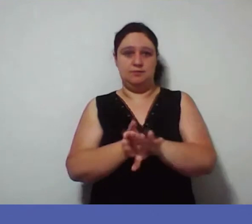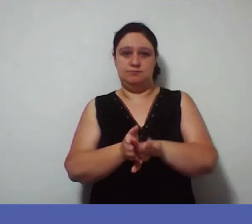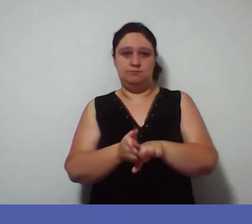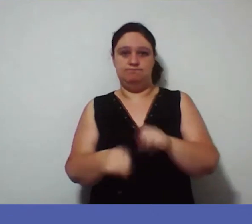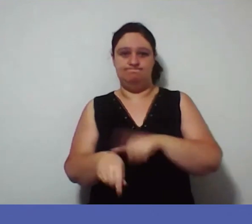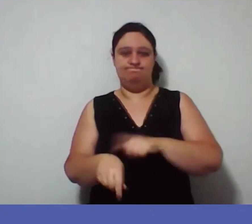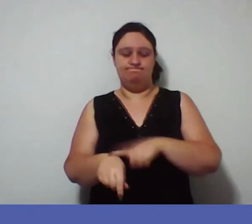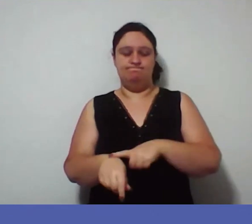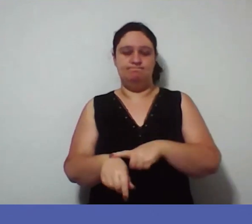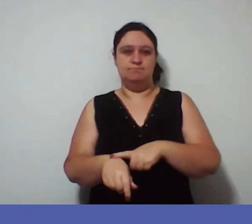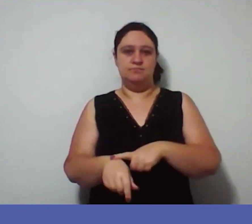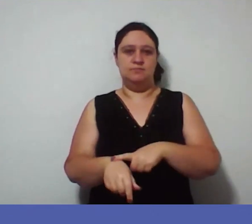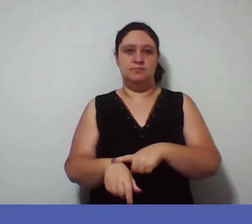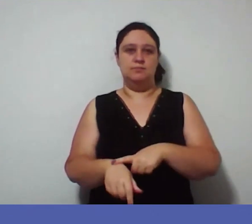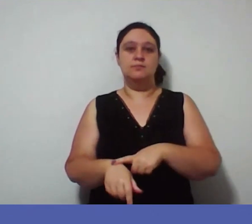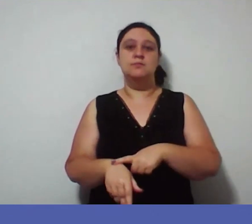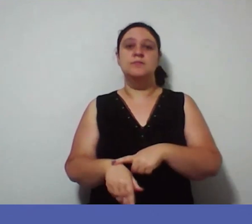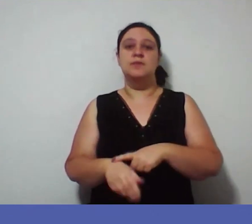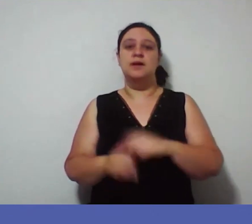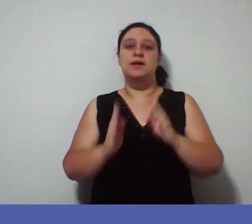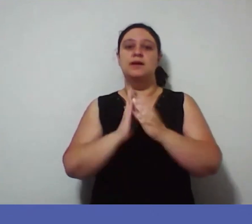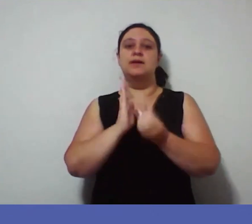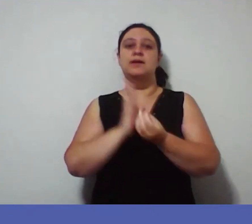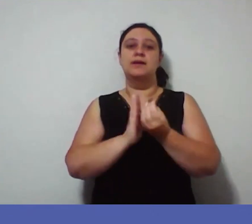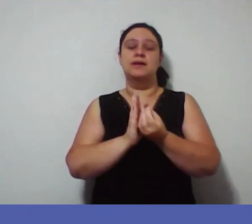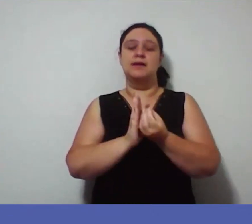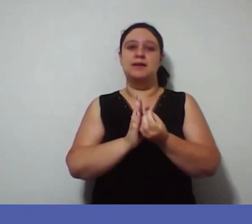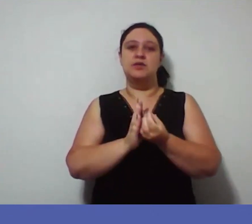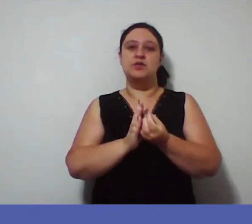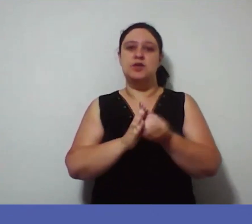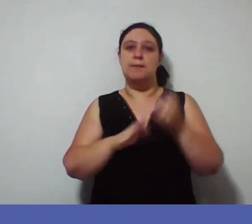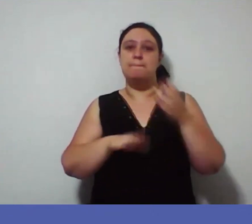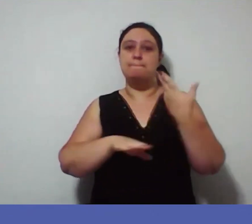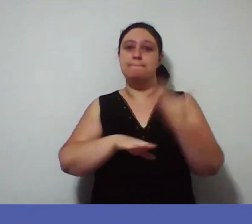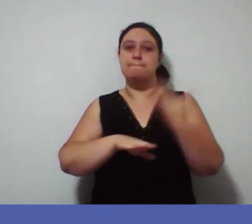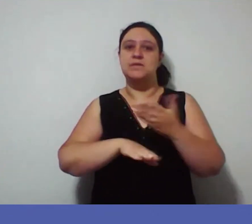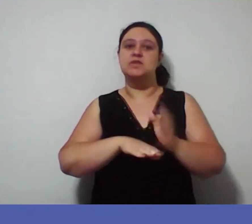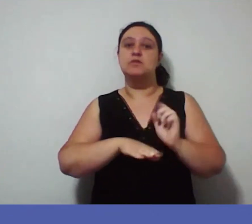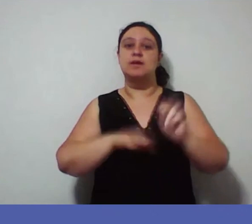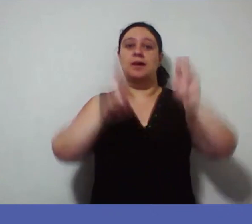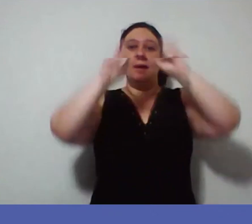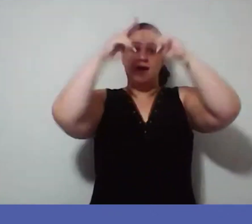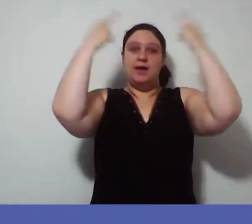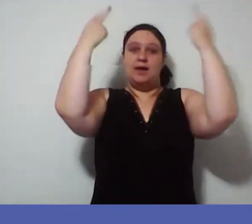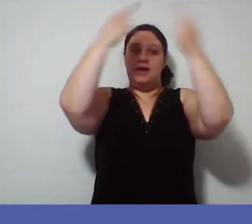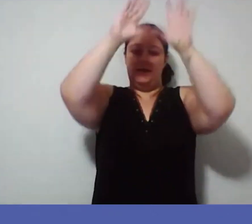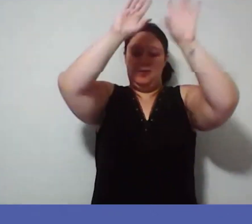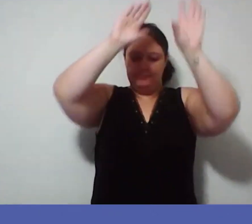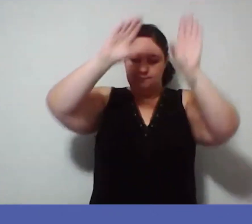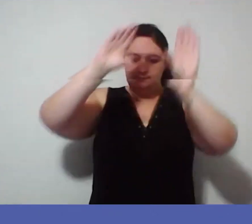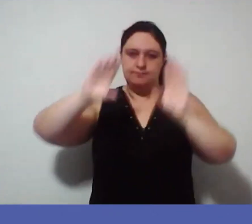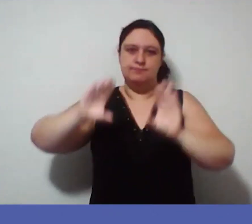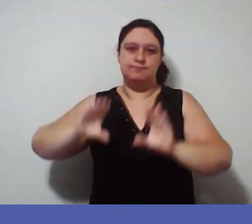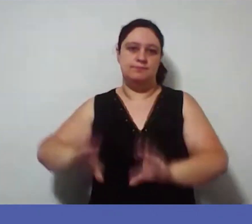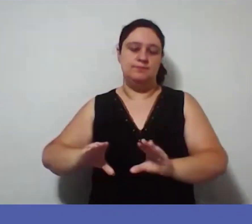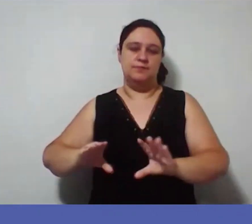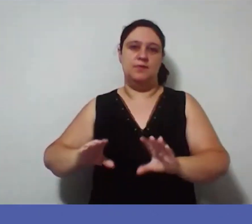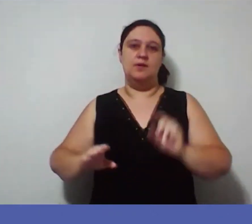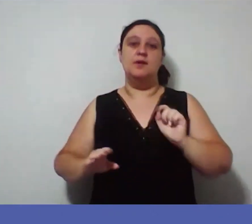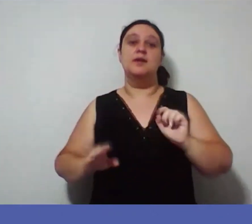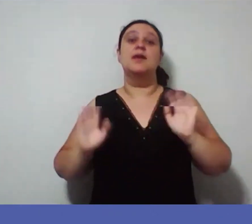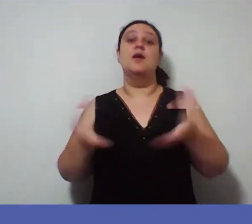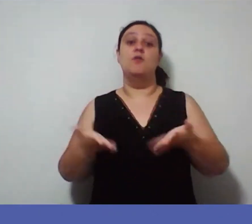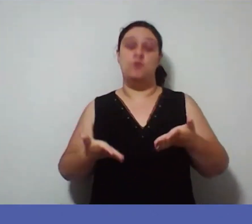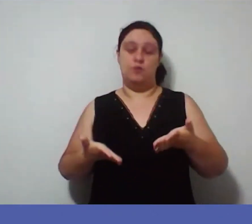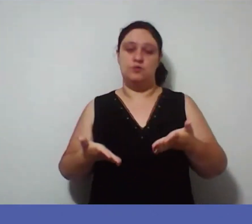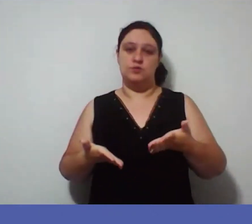para introduzir a era do reino. Por isso, quem hoje na vida da igreja, na era da igreja,